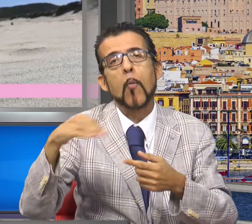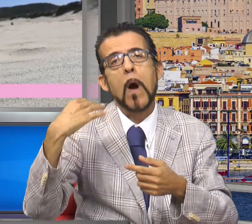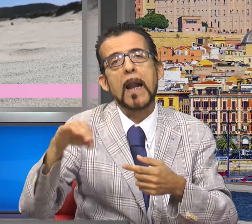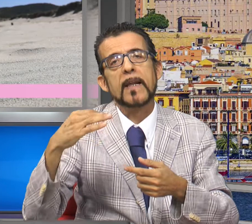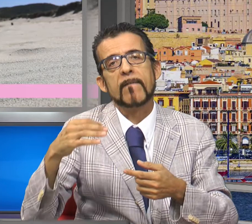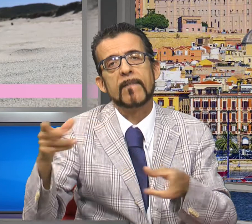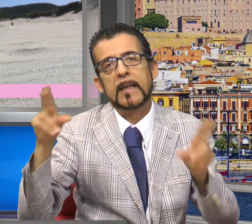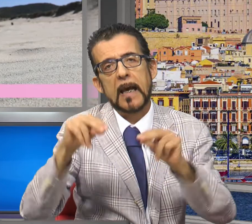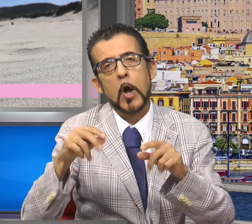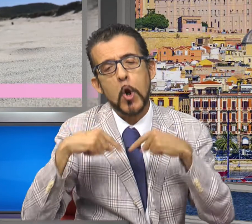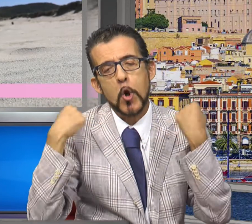litorale.